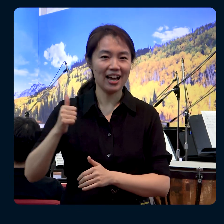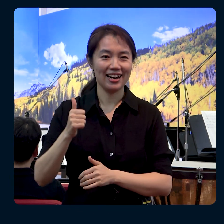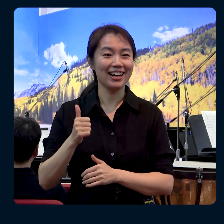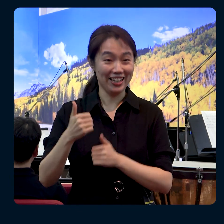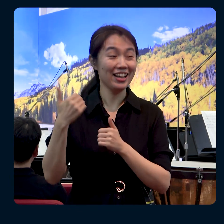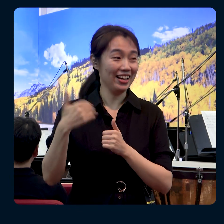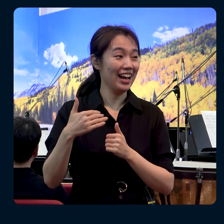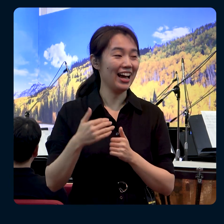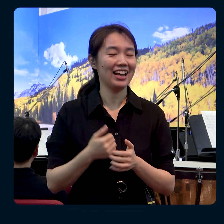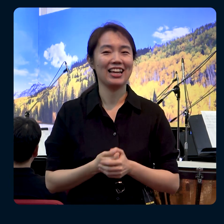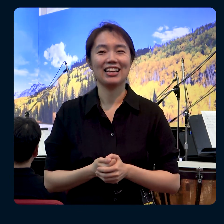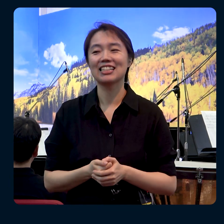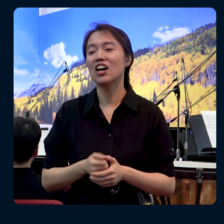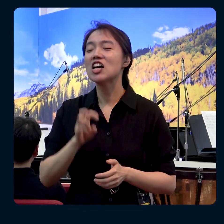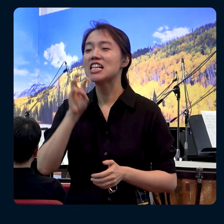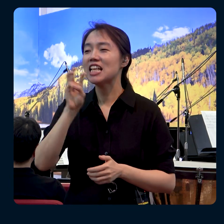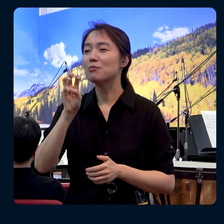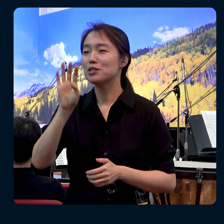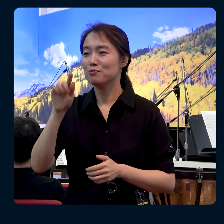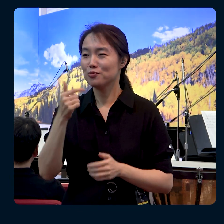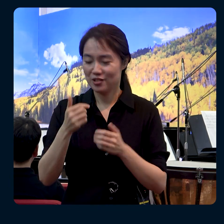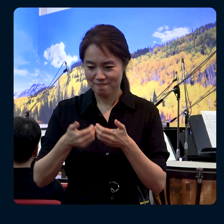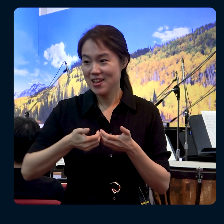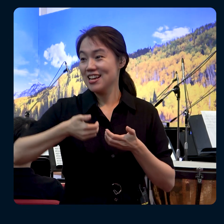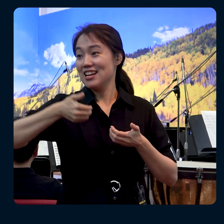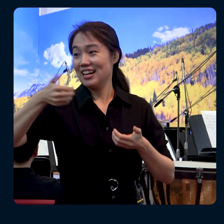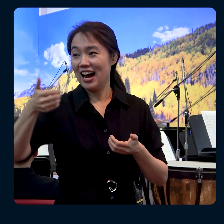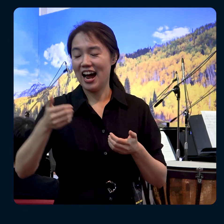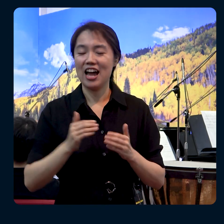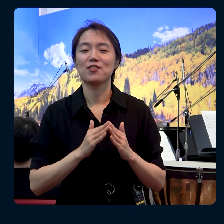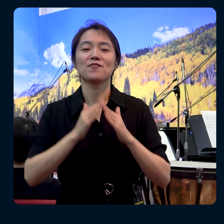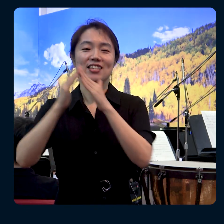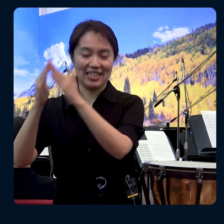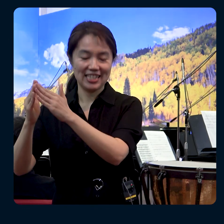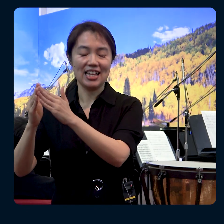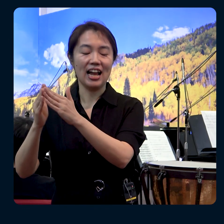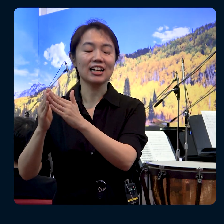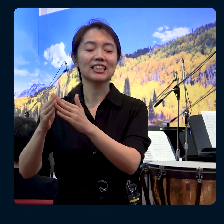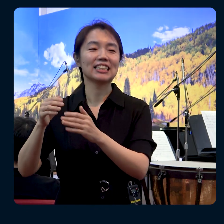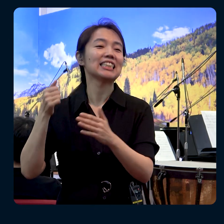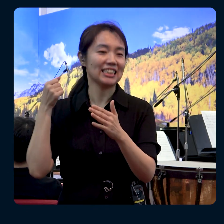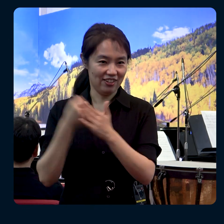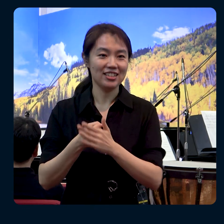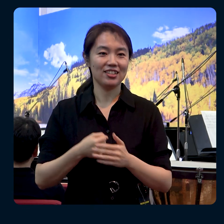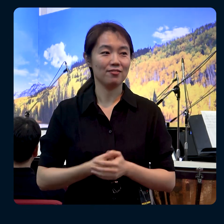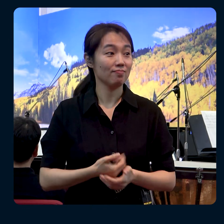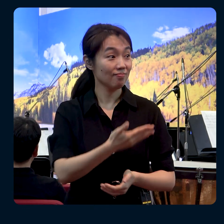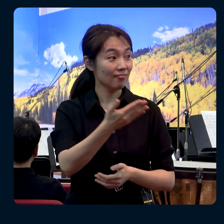그래가지고 이제 30분 넘은 그쪽으로 가게 됐죠. 호선학교도 비슷한 경험을 했으니까 아마 아실 거예요.